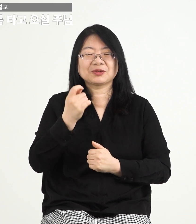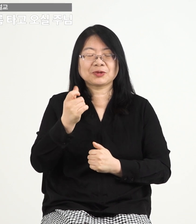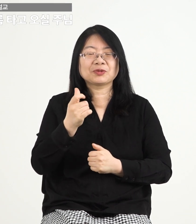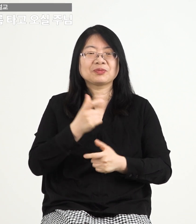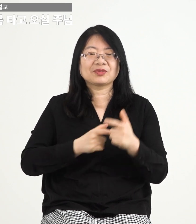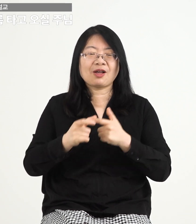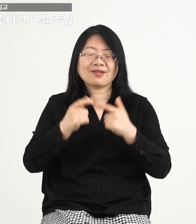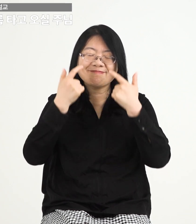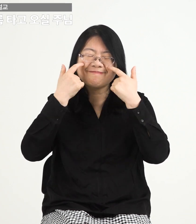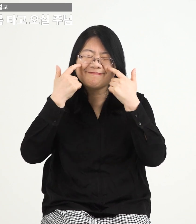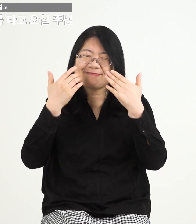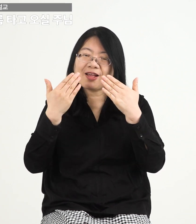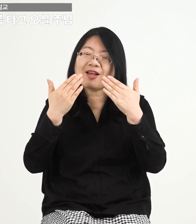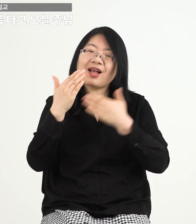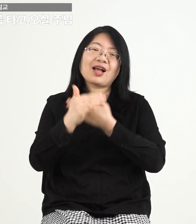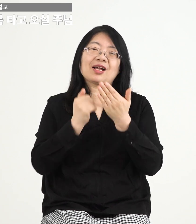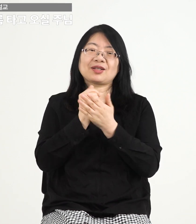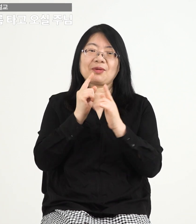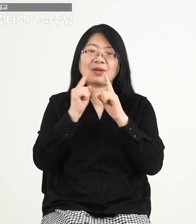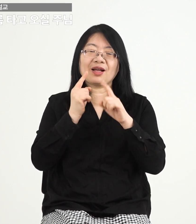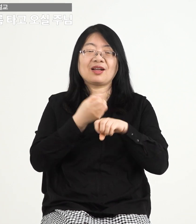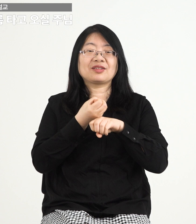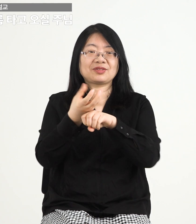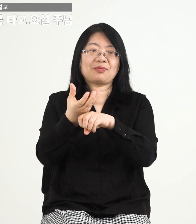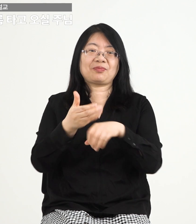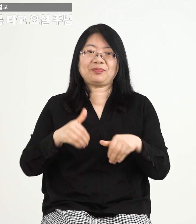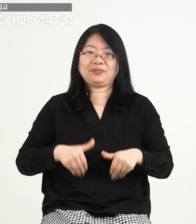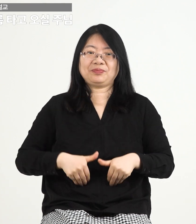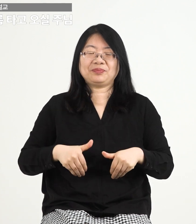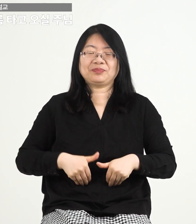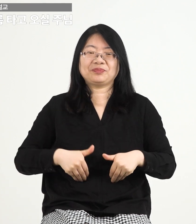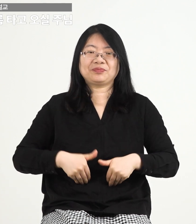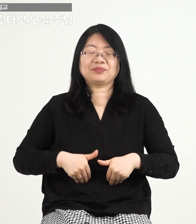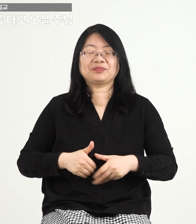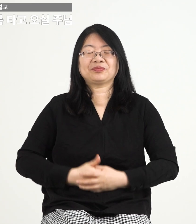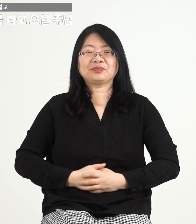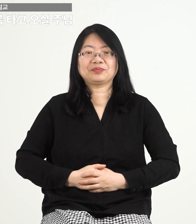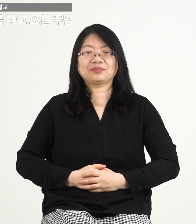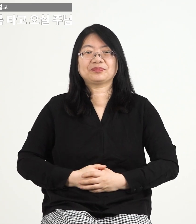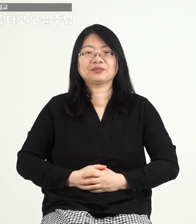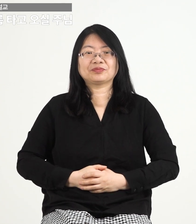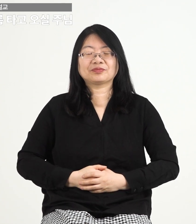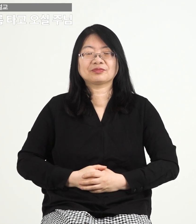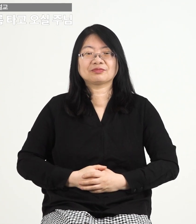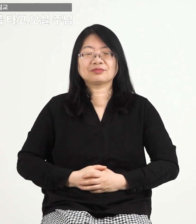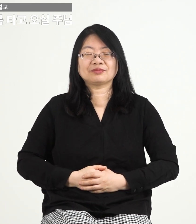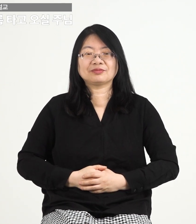투박하지만 선명하게 복음을, 성경을 가르쳐야 될 때가 있어요.